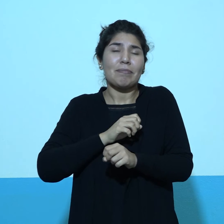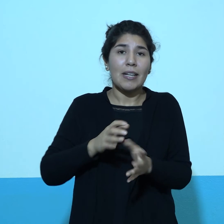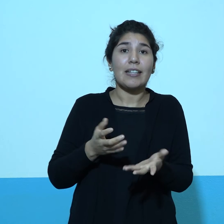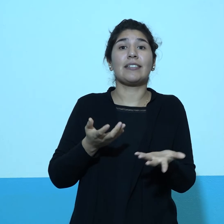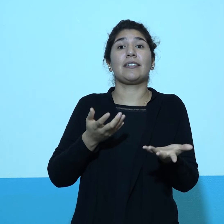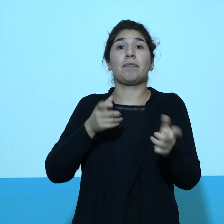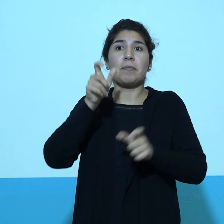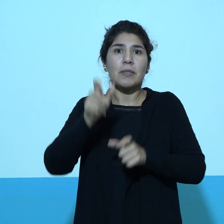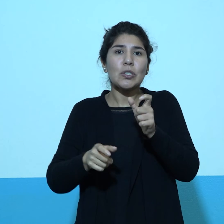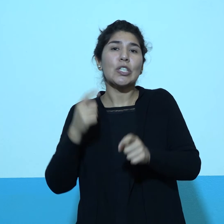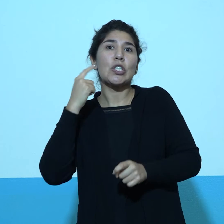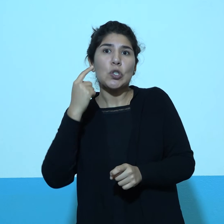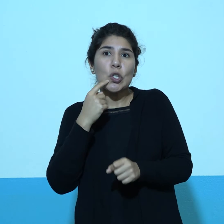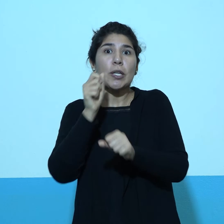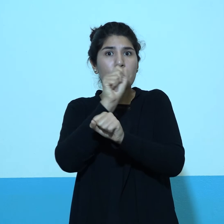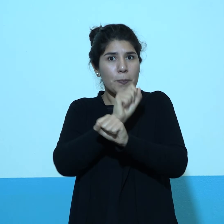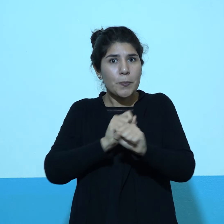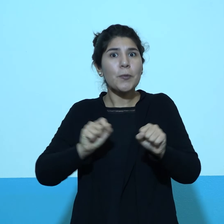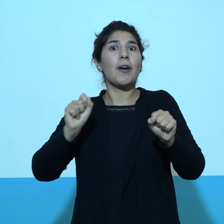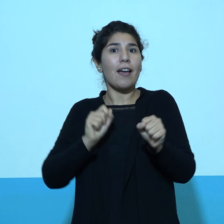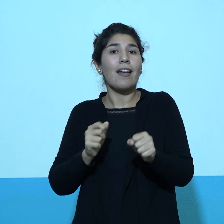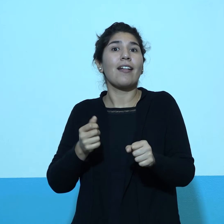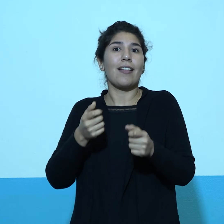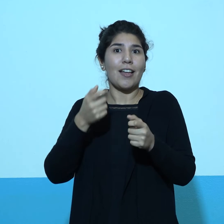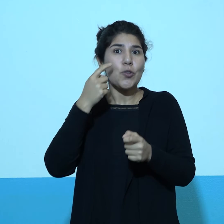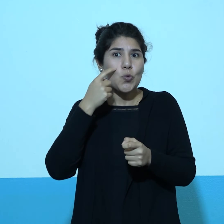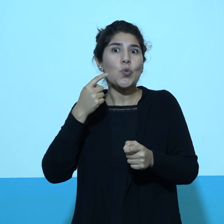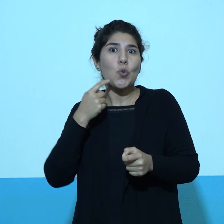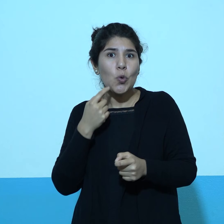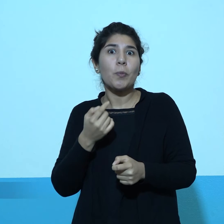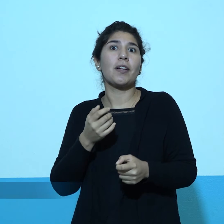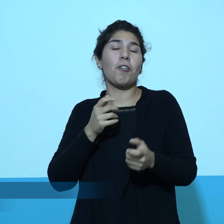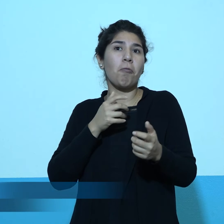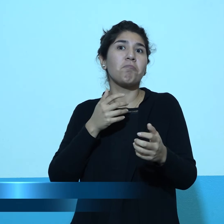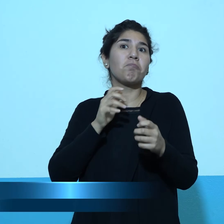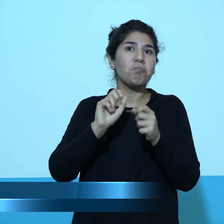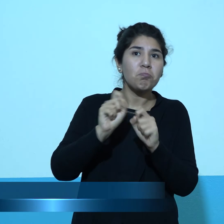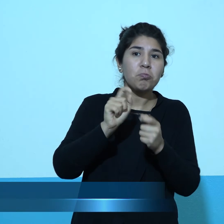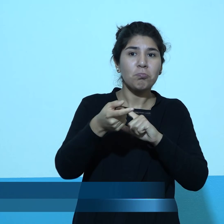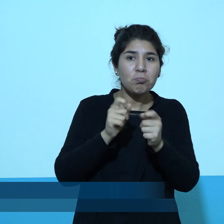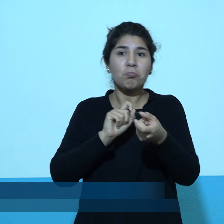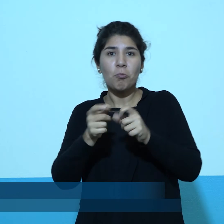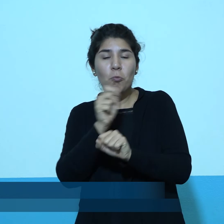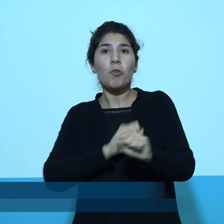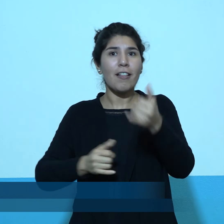tanto las personas sordas pueden acercarse a través de este número para bueno tener la información que